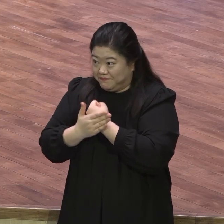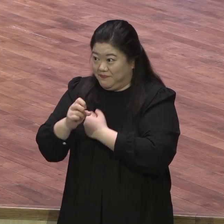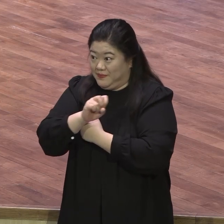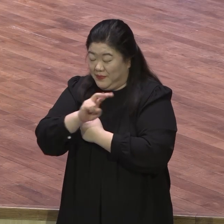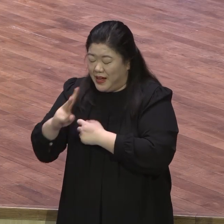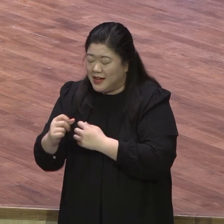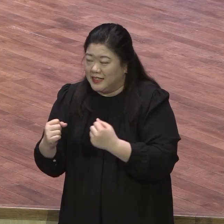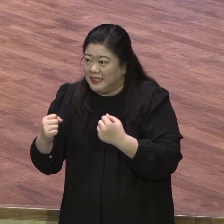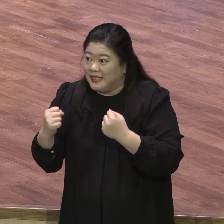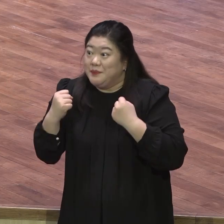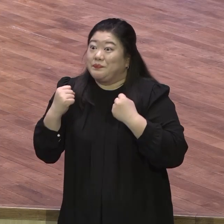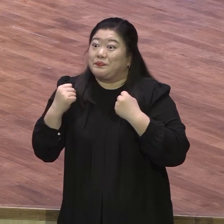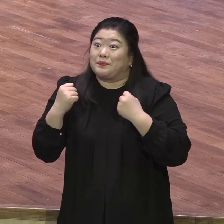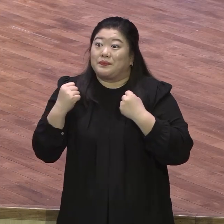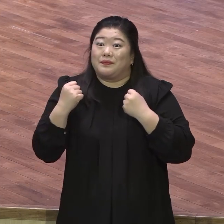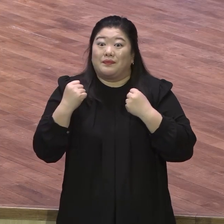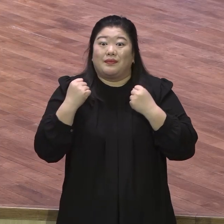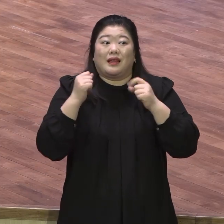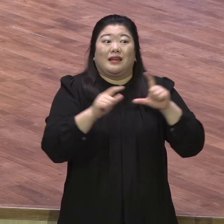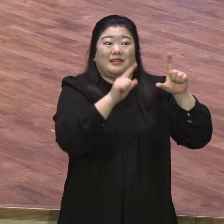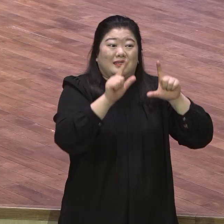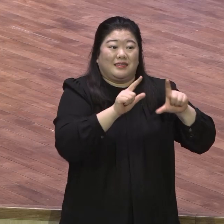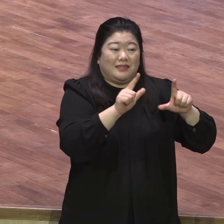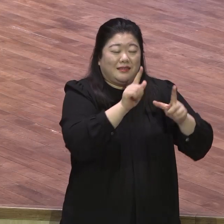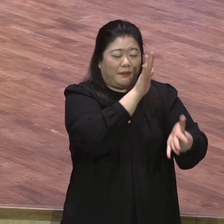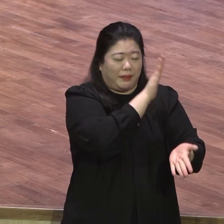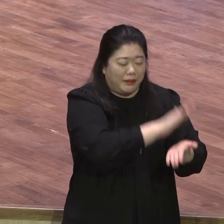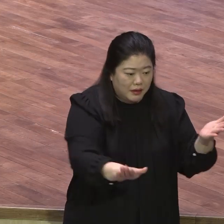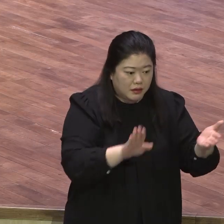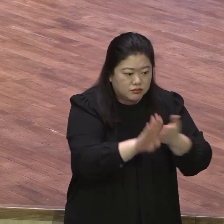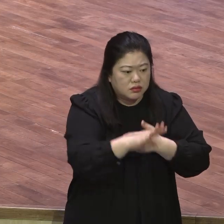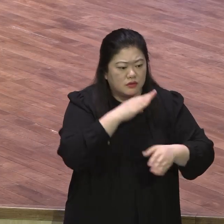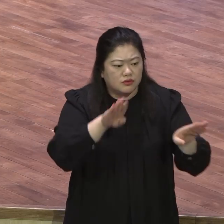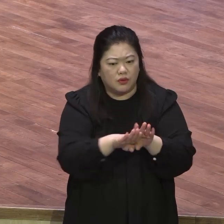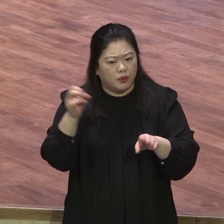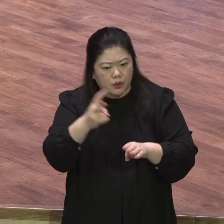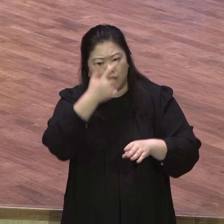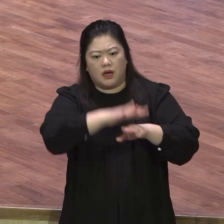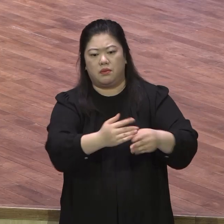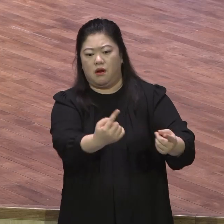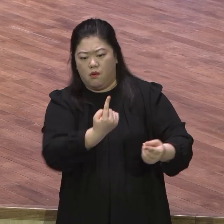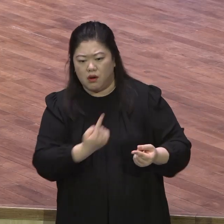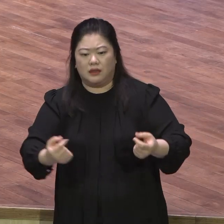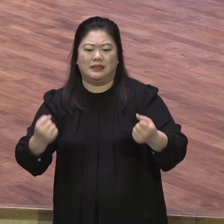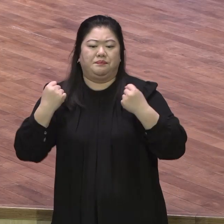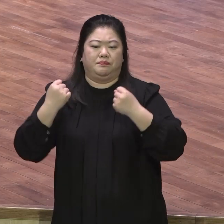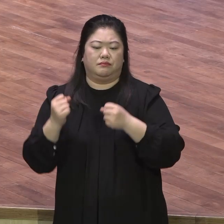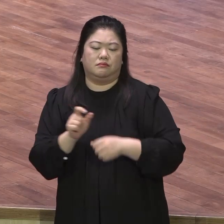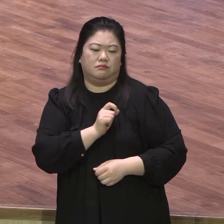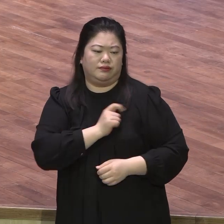은혜 받으라는 얘기에요 그리고 신앙생하라는 얘기입니다 말씀의 은혜 받고 신앙생하라는 얘기에요